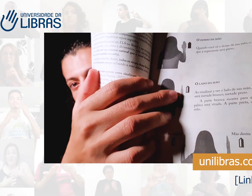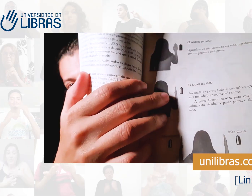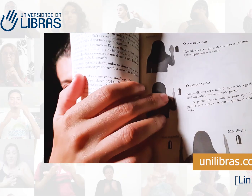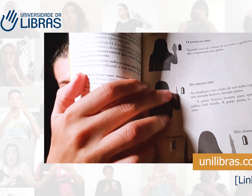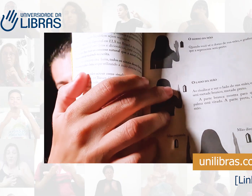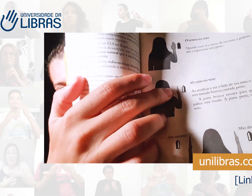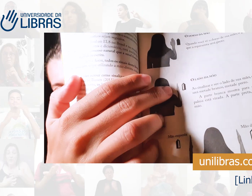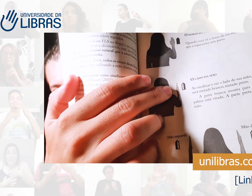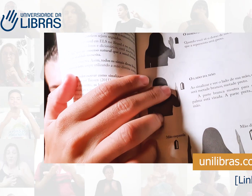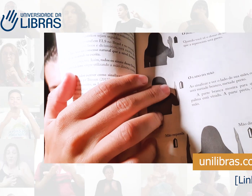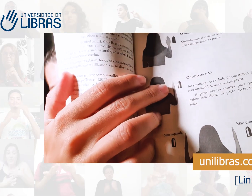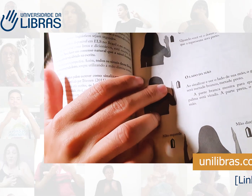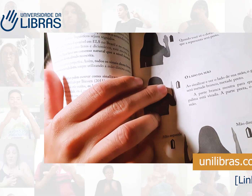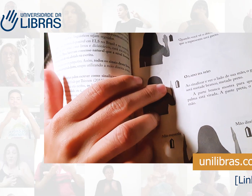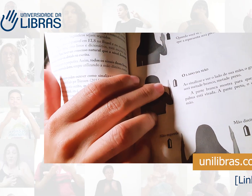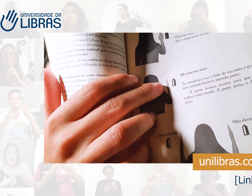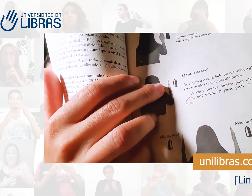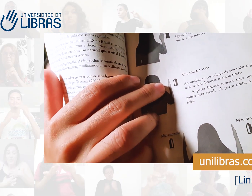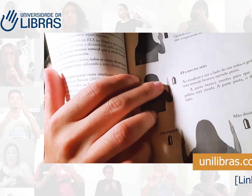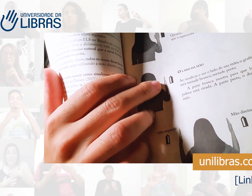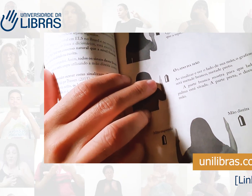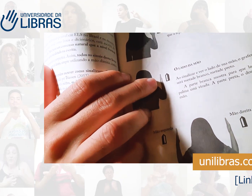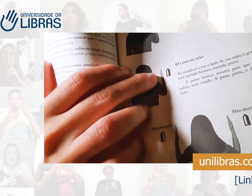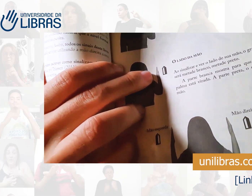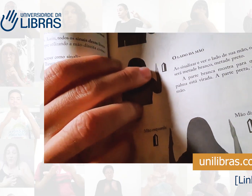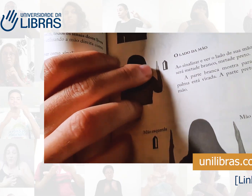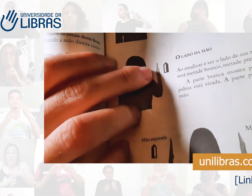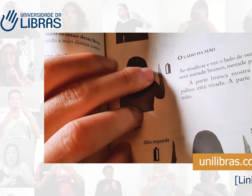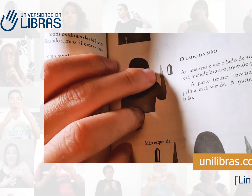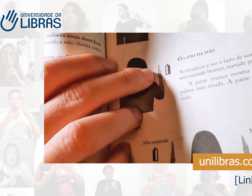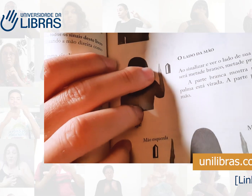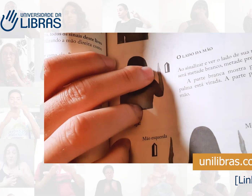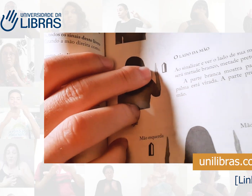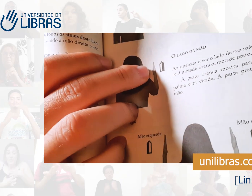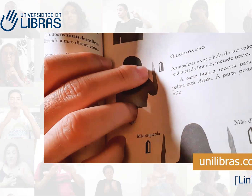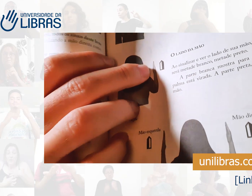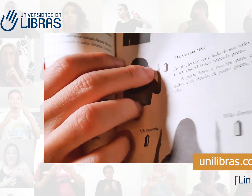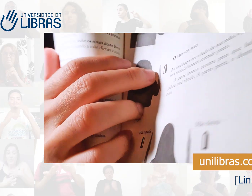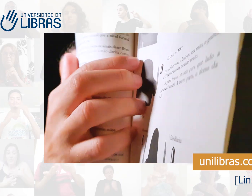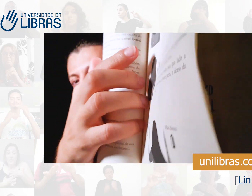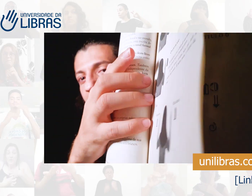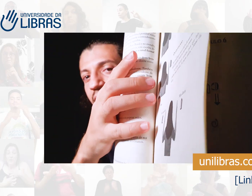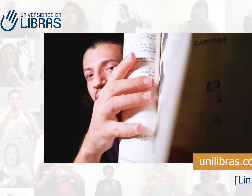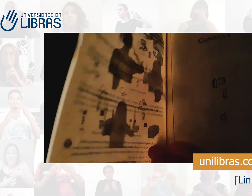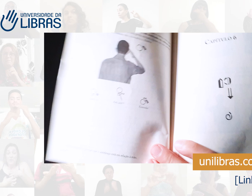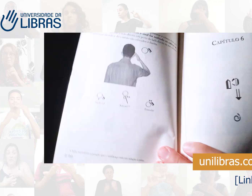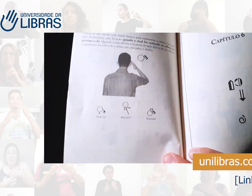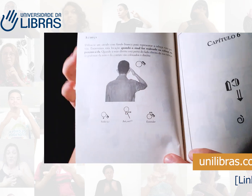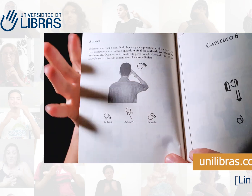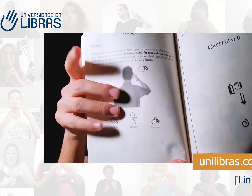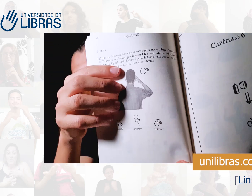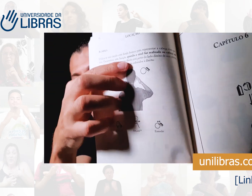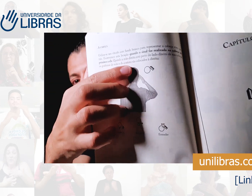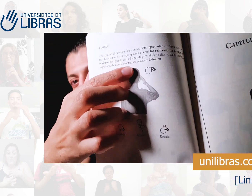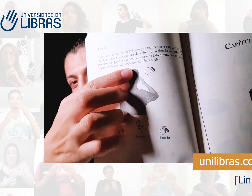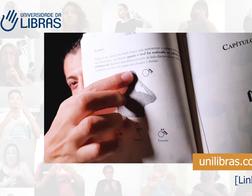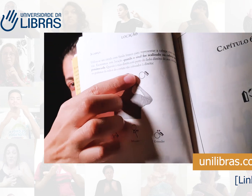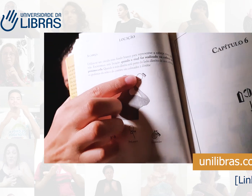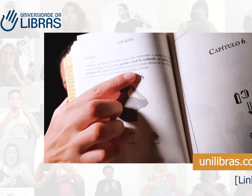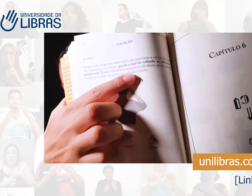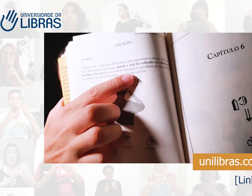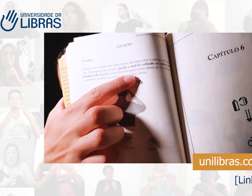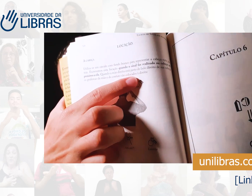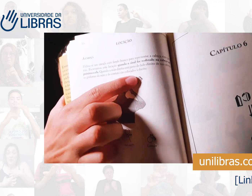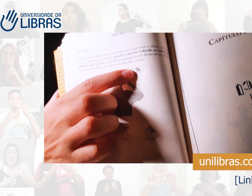mão, quando é feita de lado. Ah, mas no sinal que você mostrou agora, Marcos, a mão estava inclinada. Sim, a mão estava